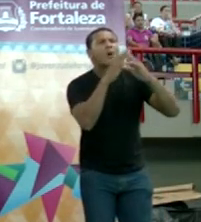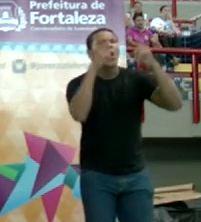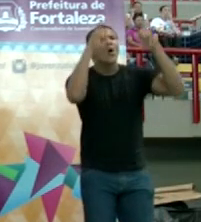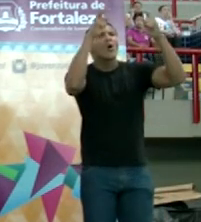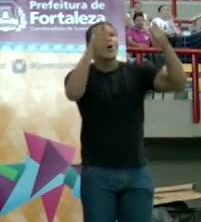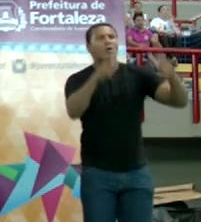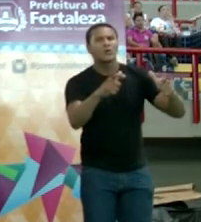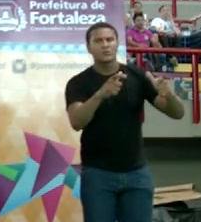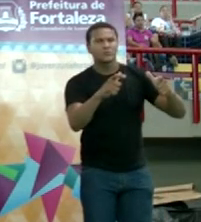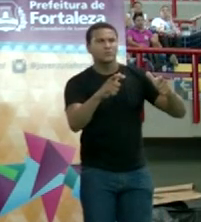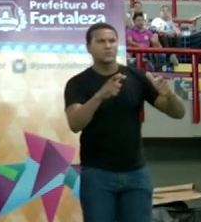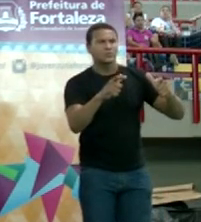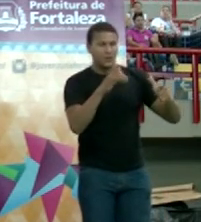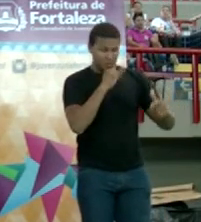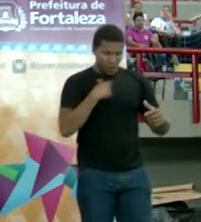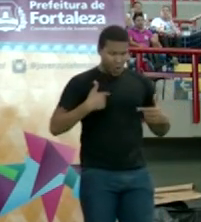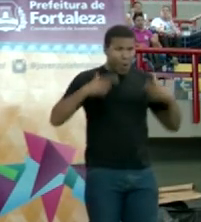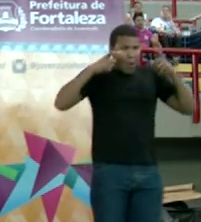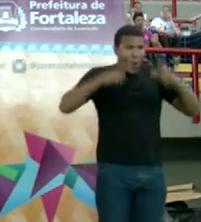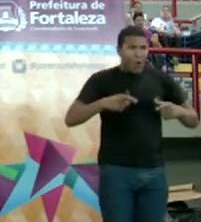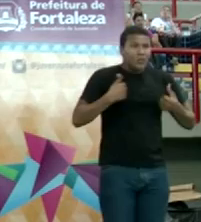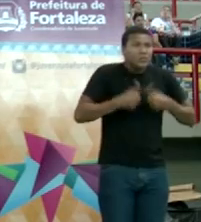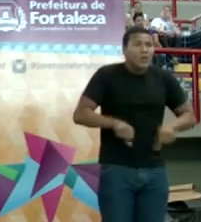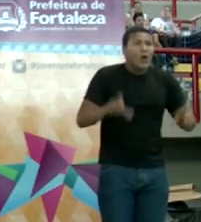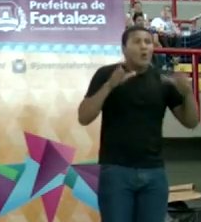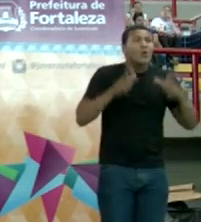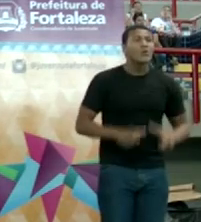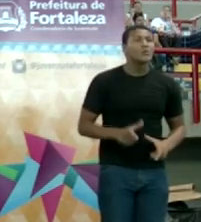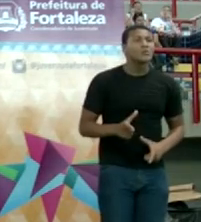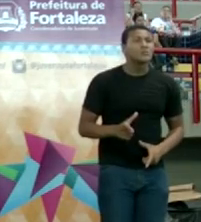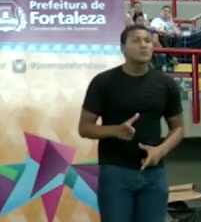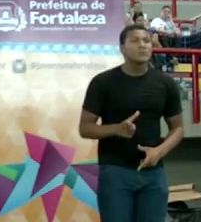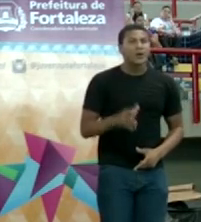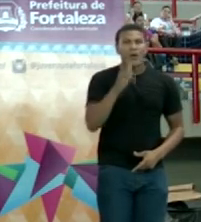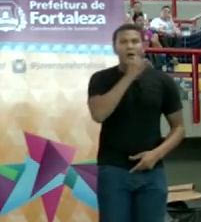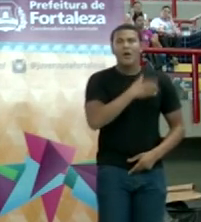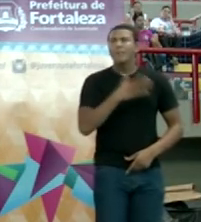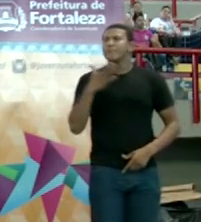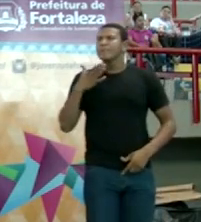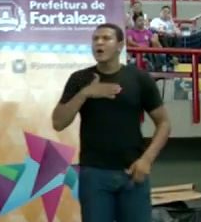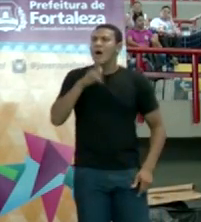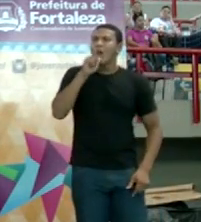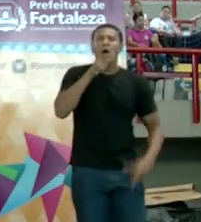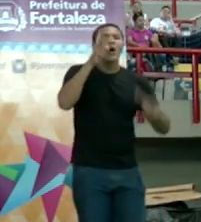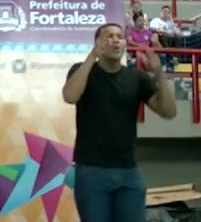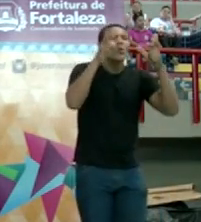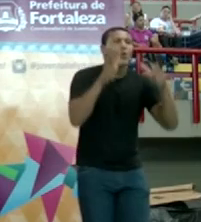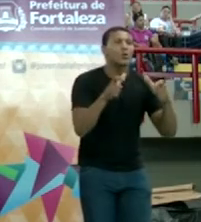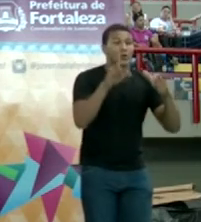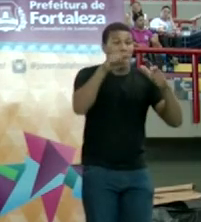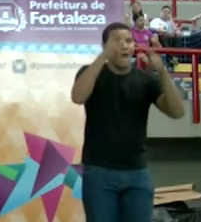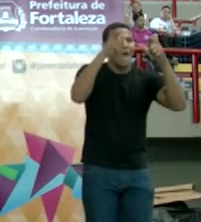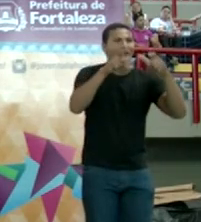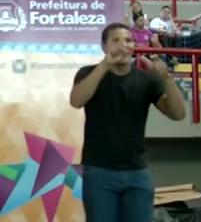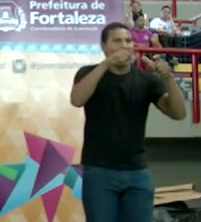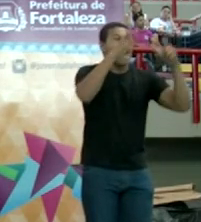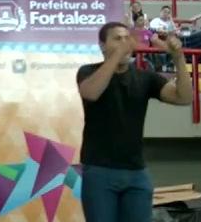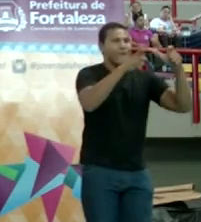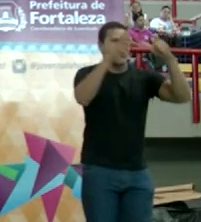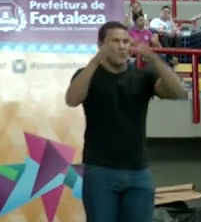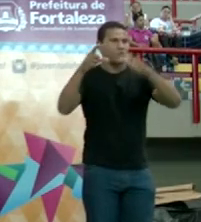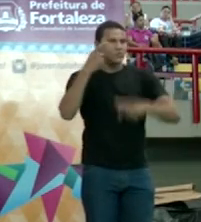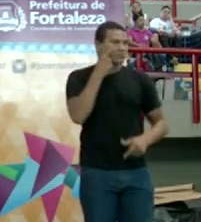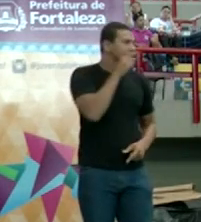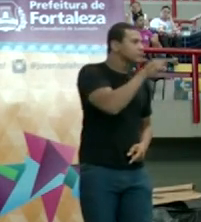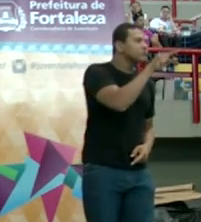mora, onde eu estou. Onde está minha água? Onde? Lugar. Tá? Então